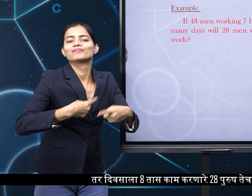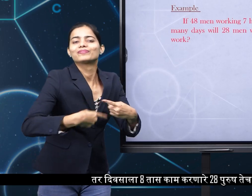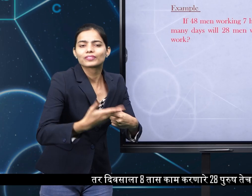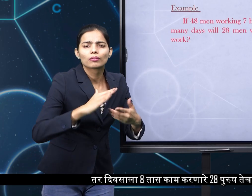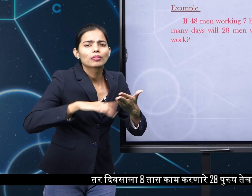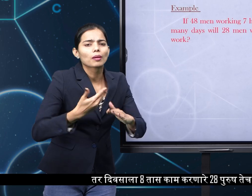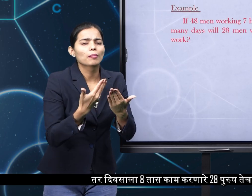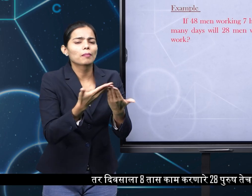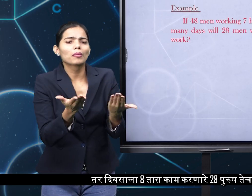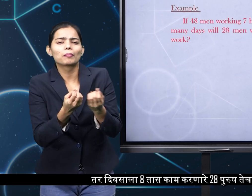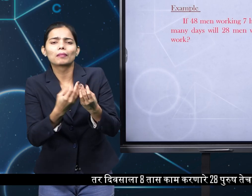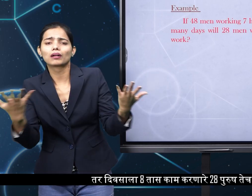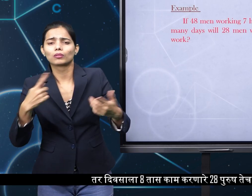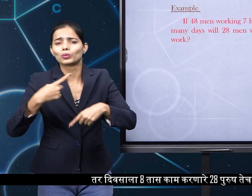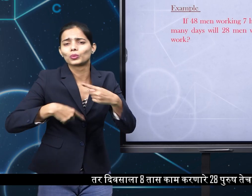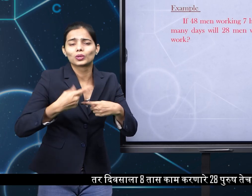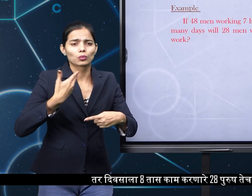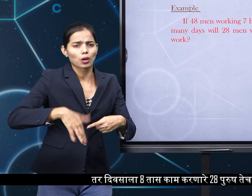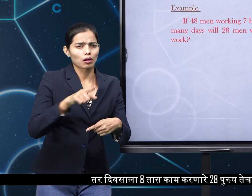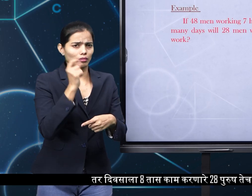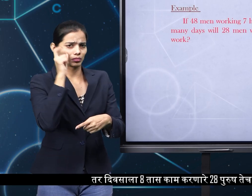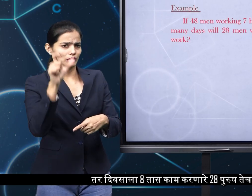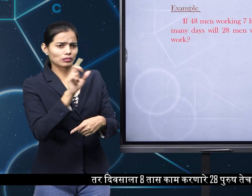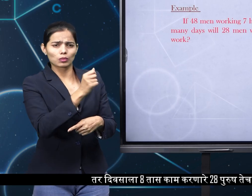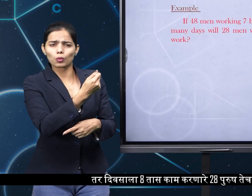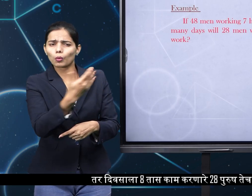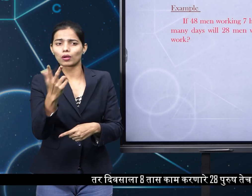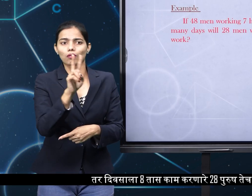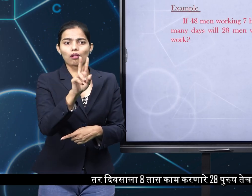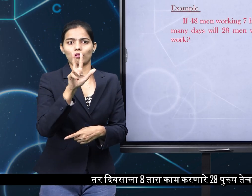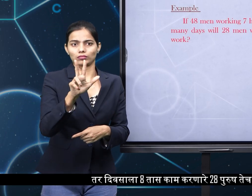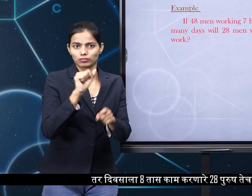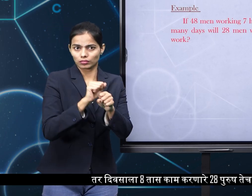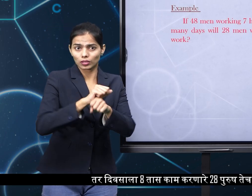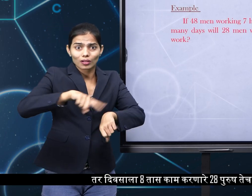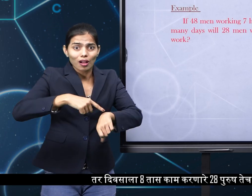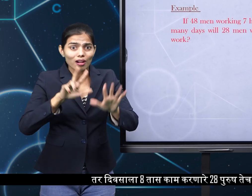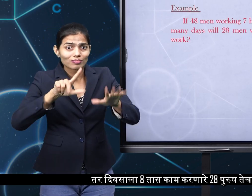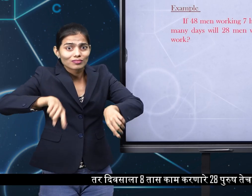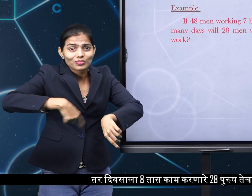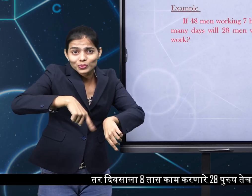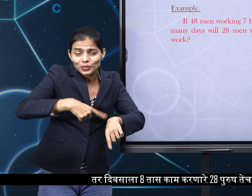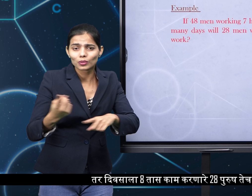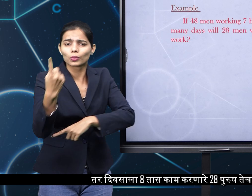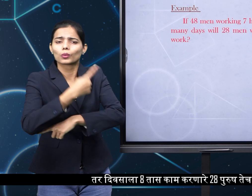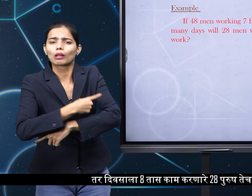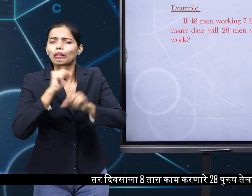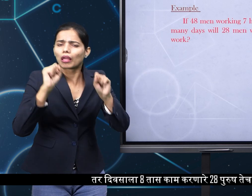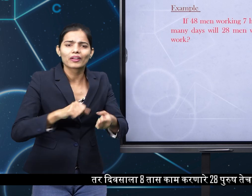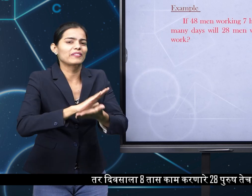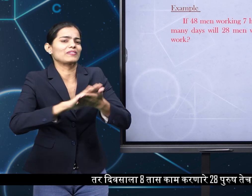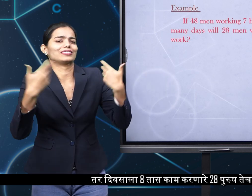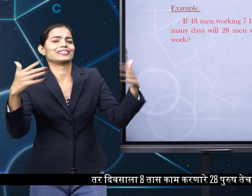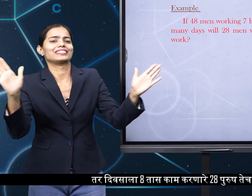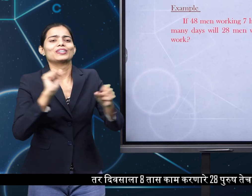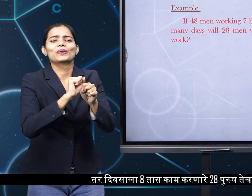तर दिवसाला 8 तास काम करणारे 28 पुरुष तेच काम किती दिवसात पूर्ण करू शकतील?